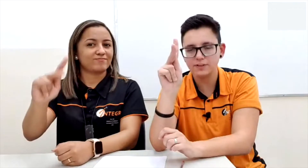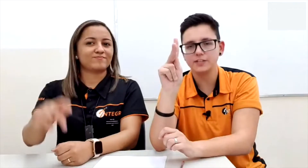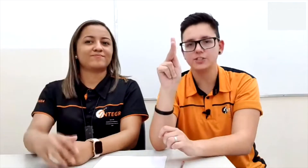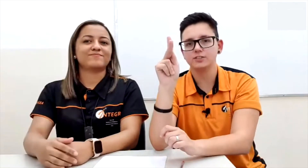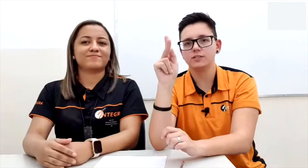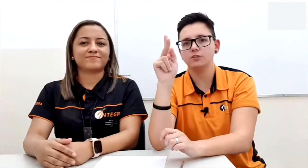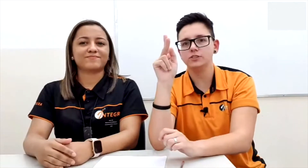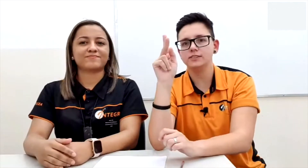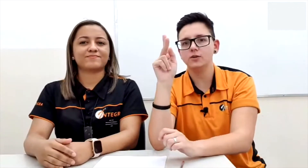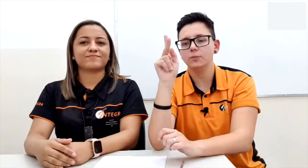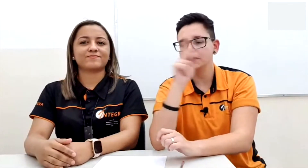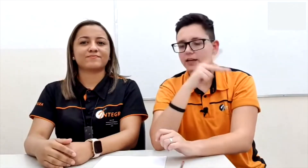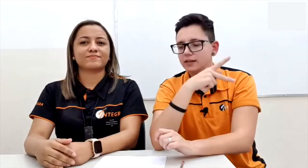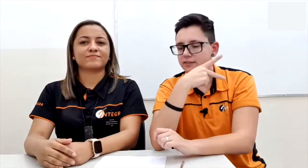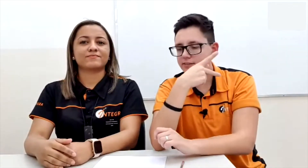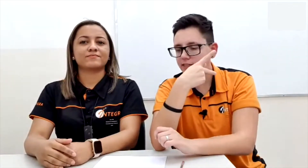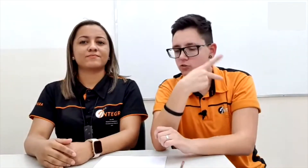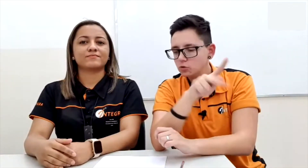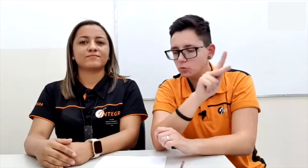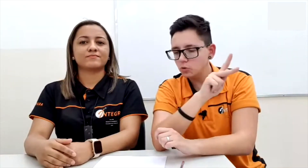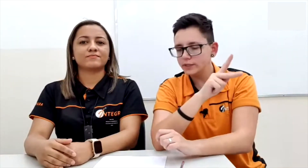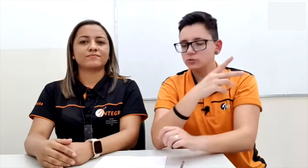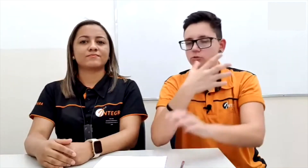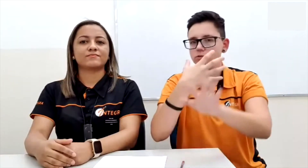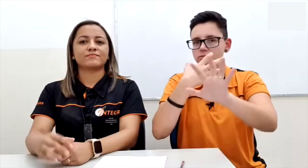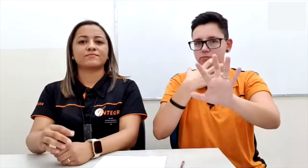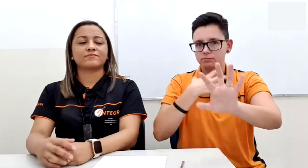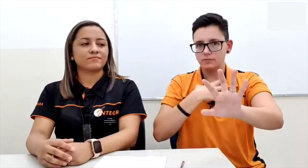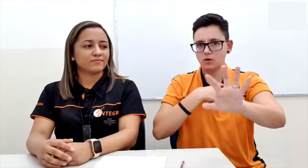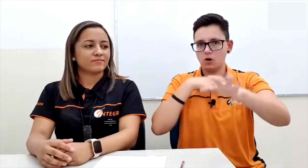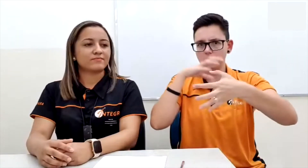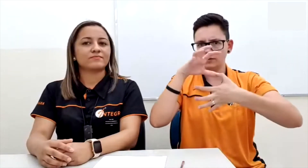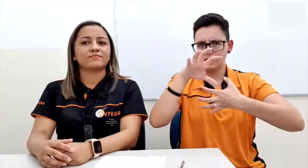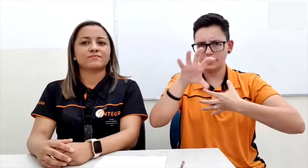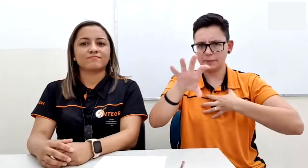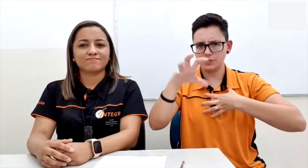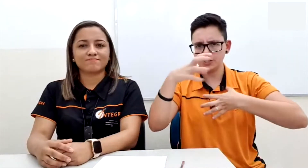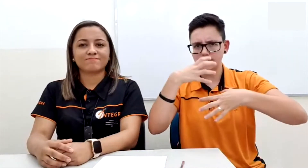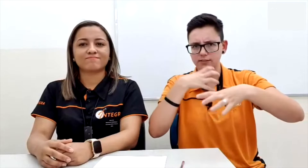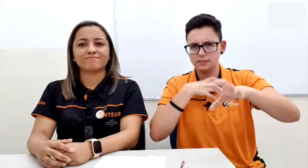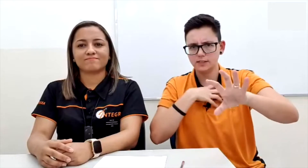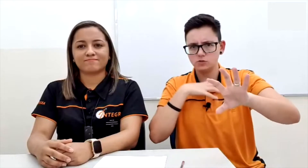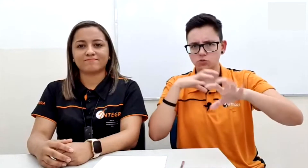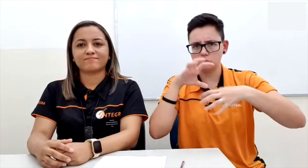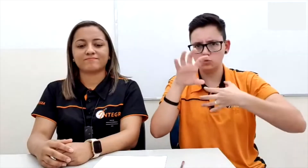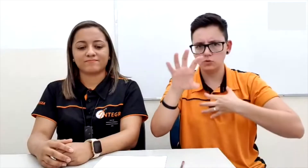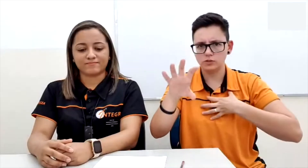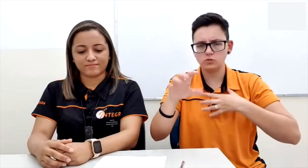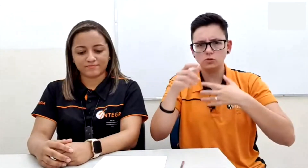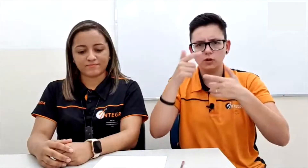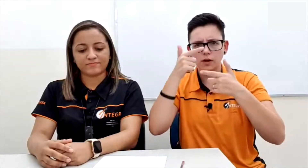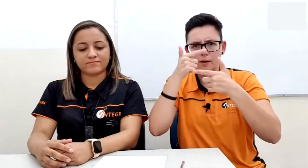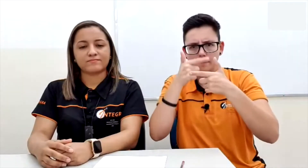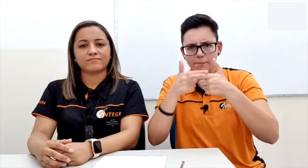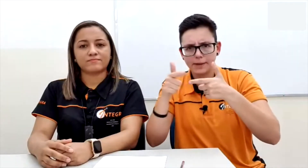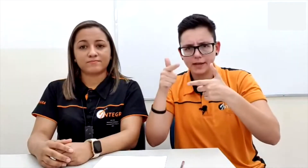frente. Esse é o sinal de seu. Sinto muito, ó, empatia, sinto muito